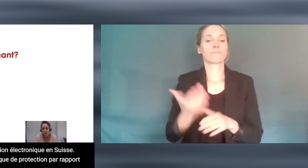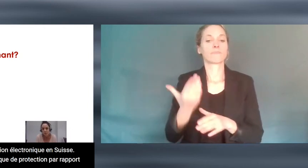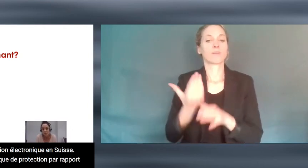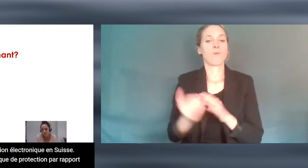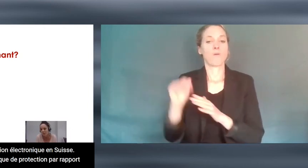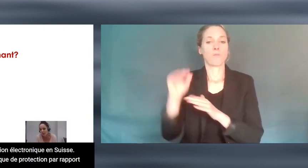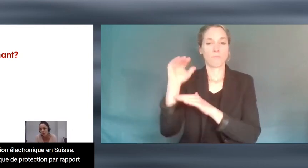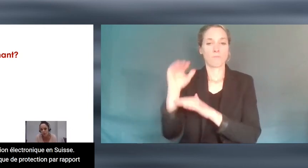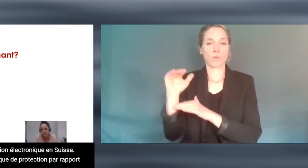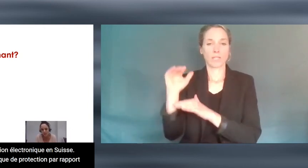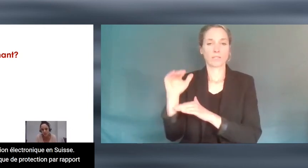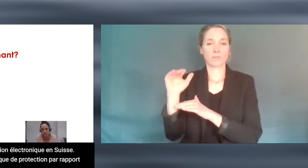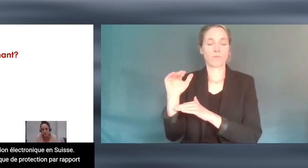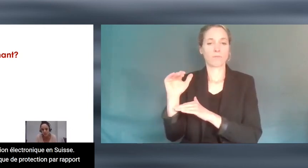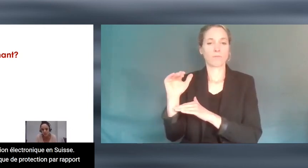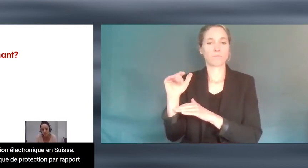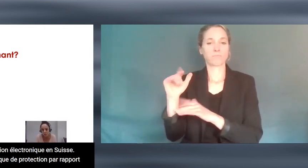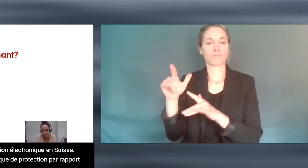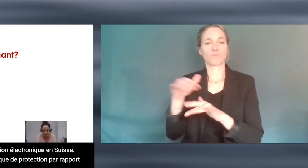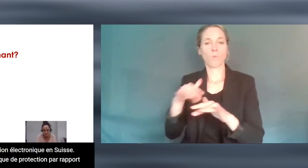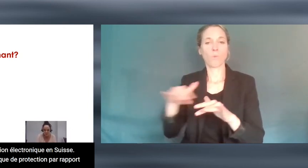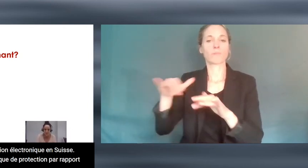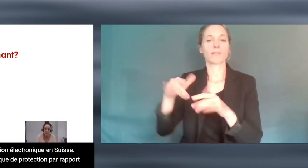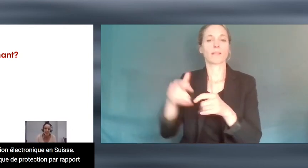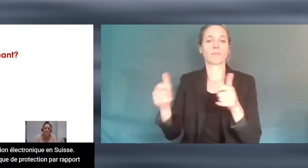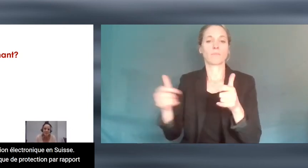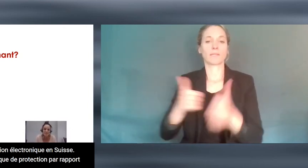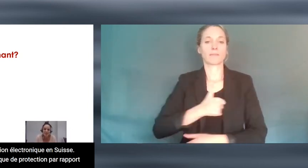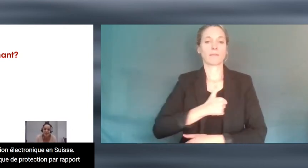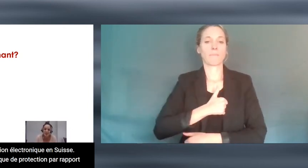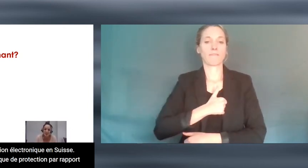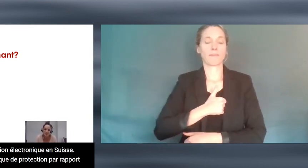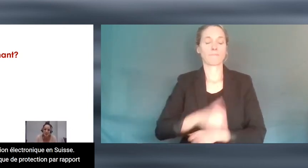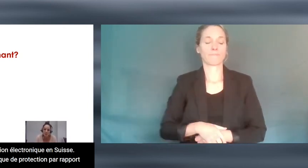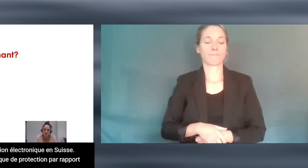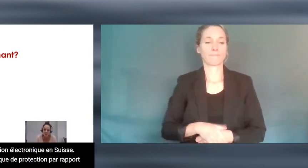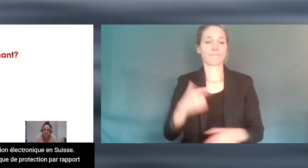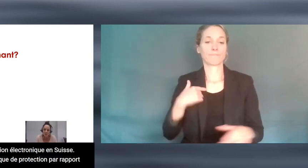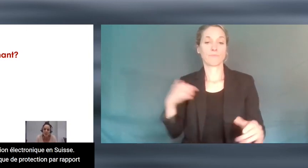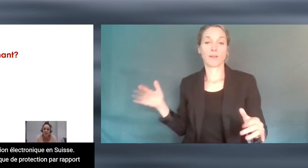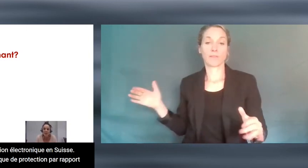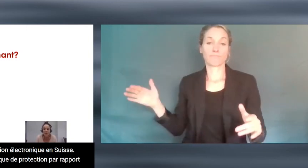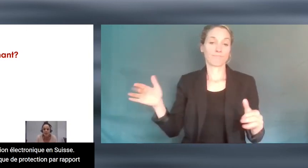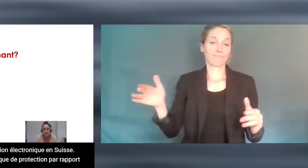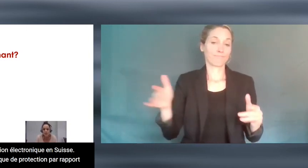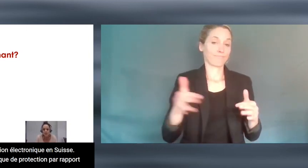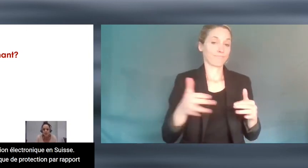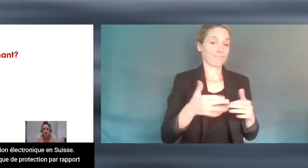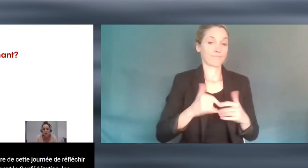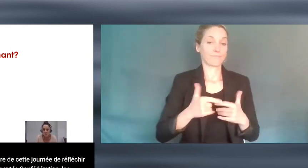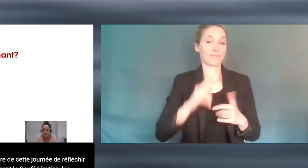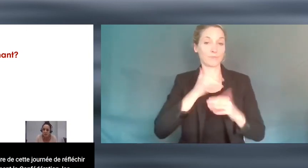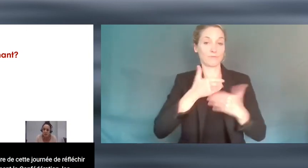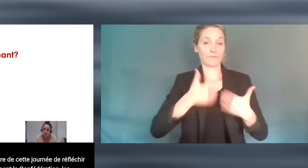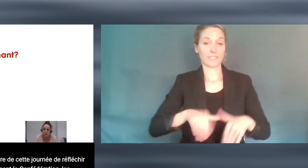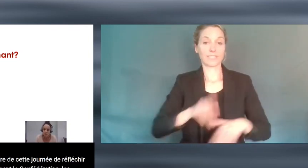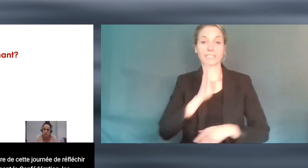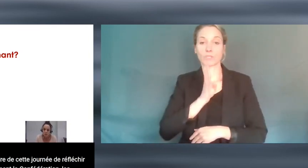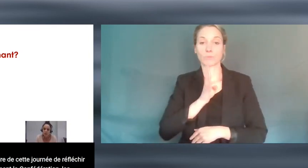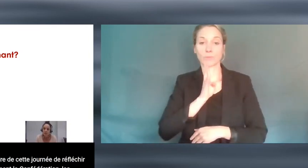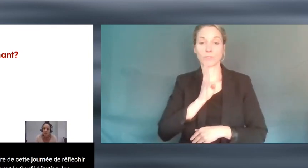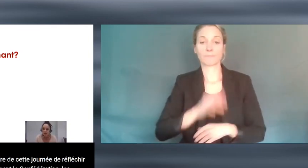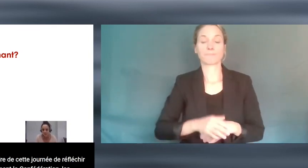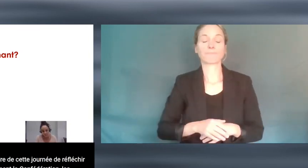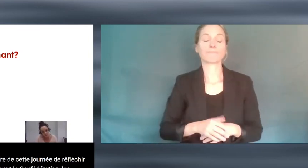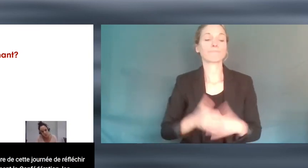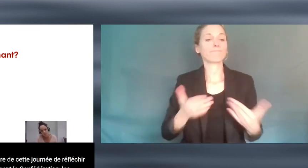entreprises privées, aux particuliers. Donc, j'en arrive à la fin de mon exposé. La question de savoir est maintenant. Je